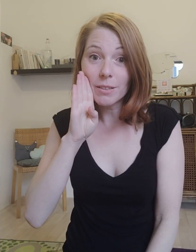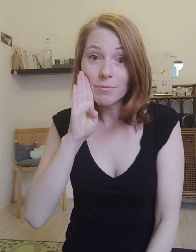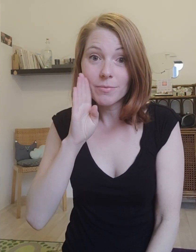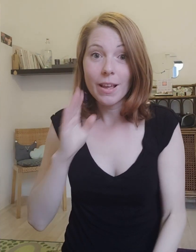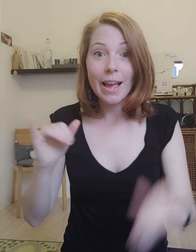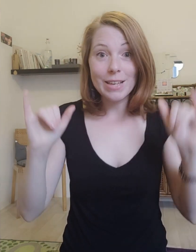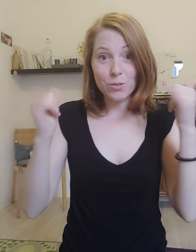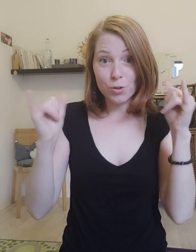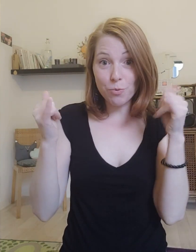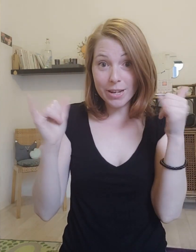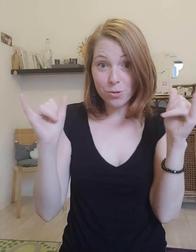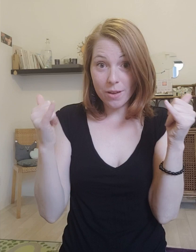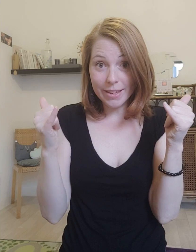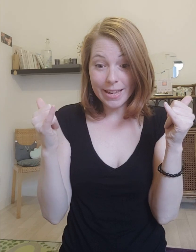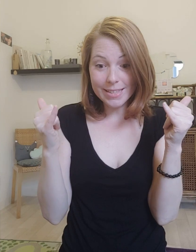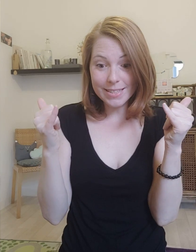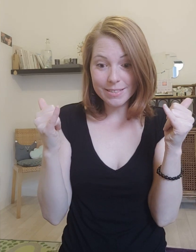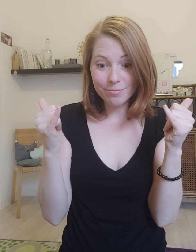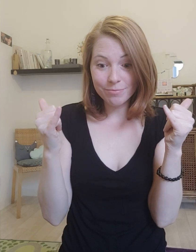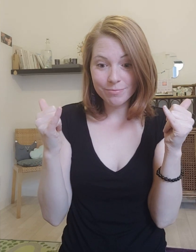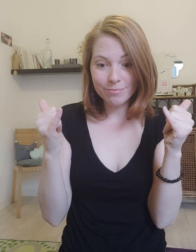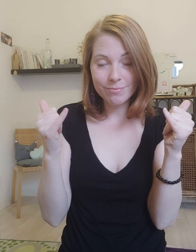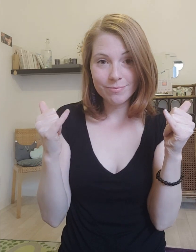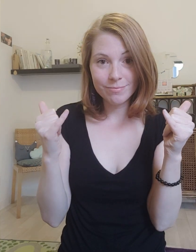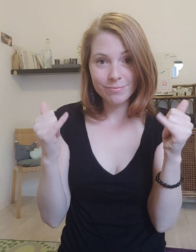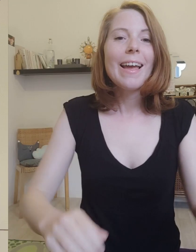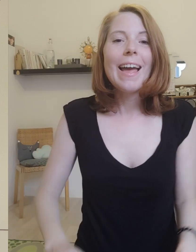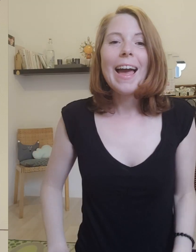S'il te plaît, est-ce que je peux aller jouer avec Alice?